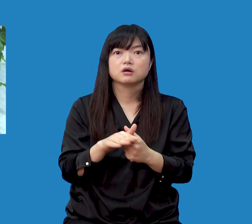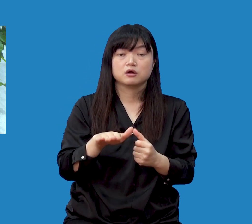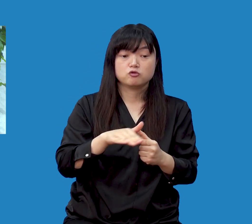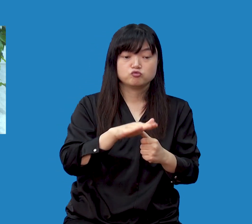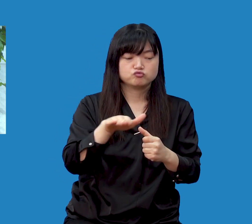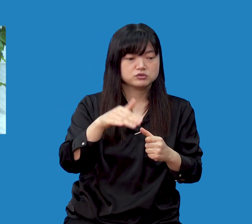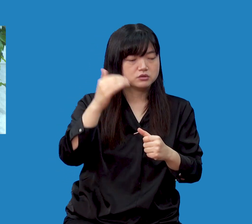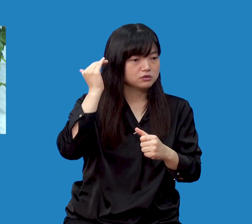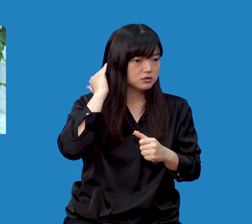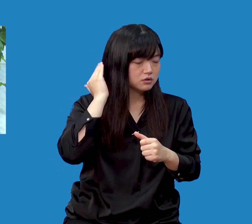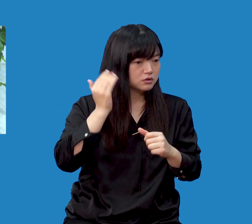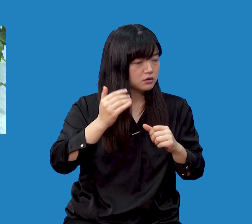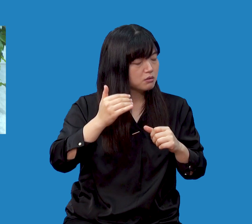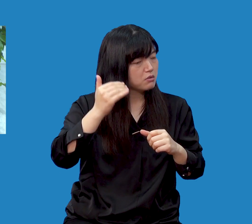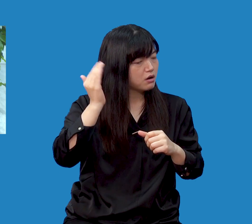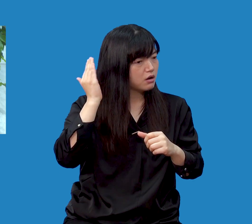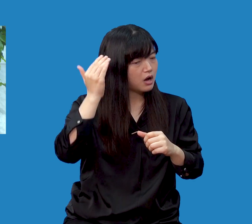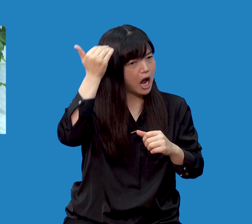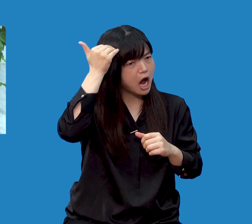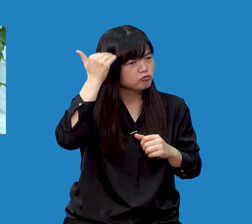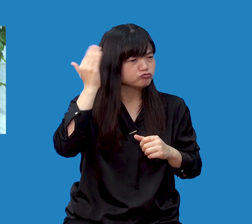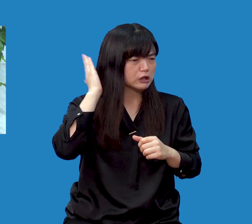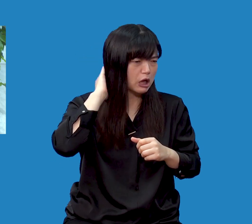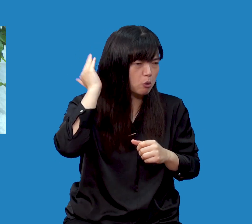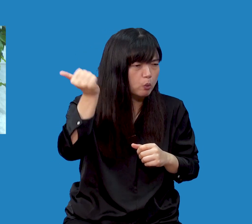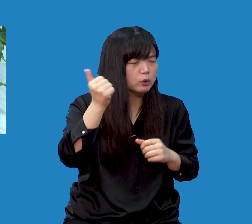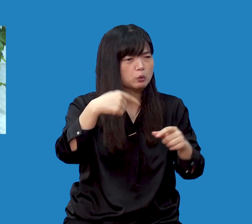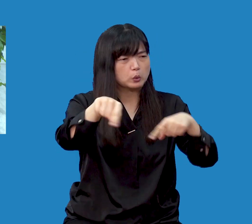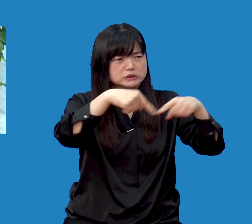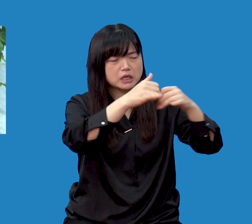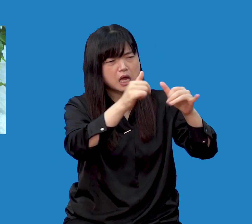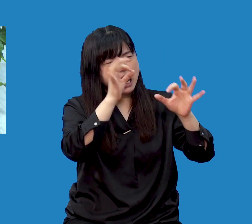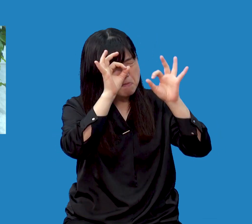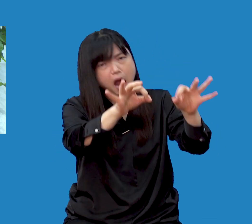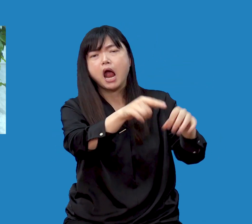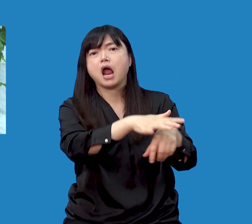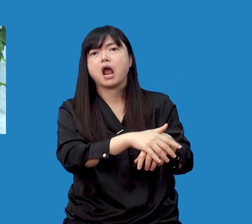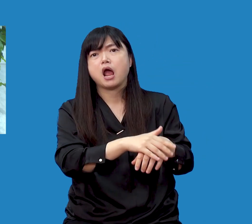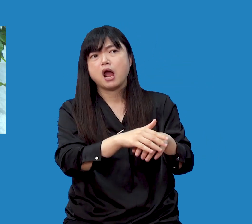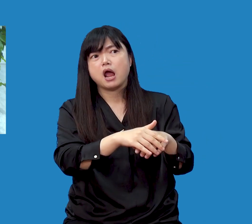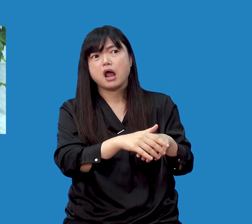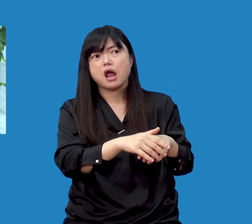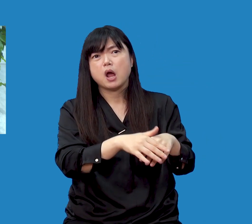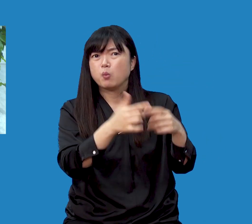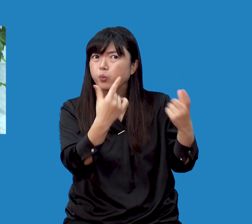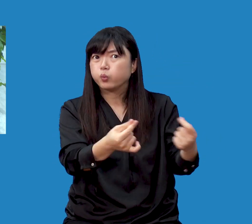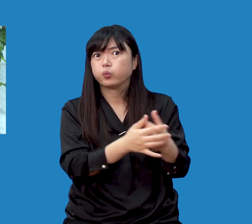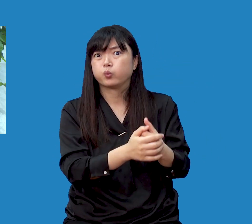우리나라 역대 대통령들뿐 아니라 권력 가진 사람들 보면 다 그랬어요.